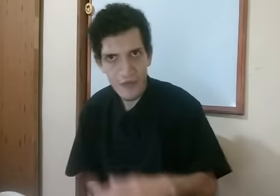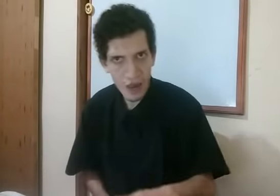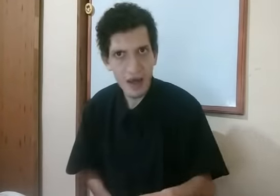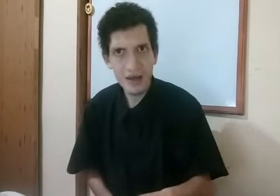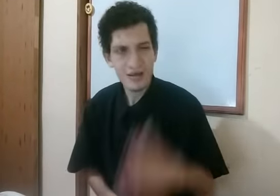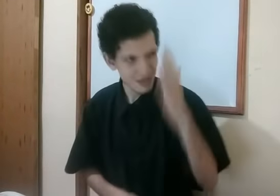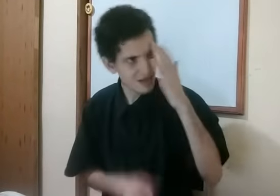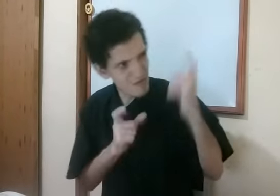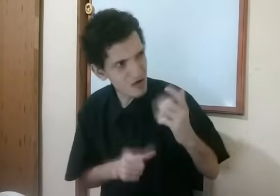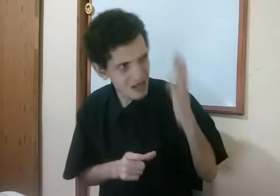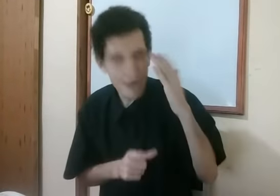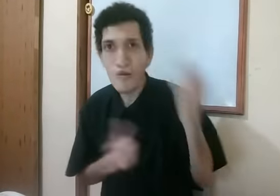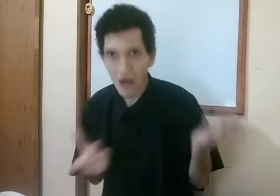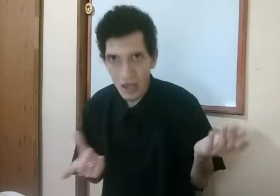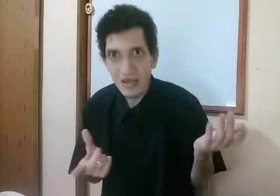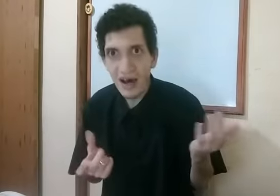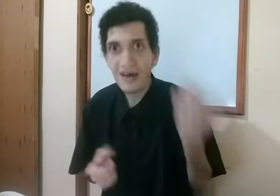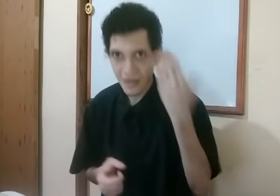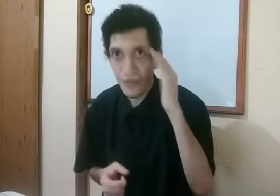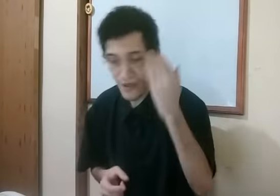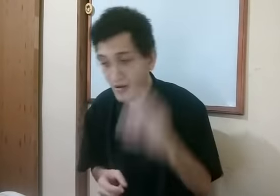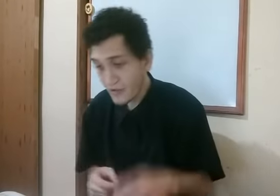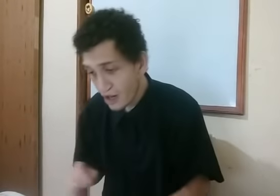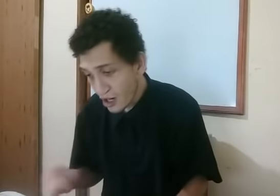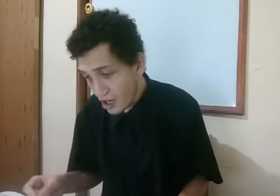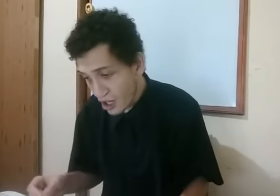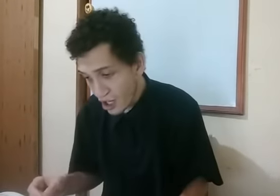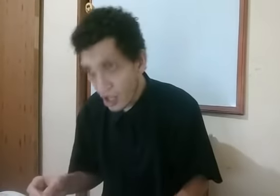lá? Você sabe onde? Você sabe localizar? Entendeu?